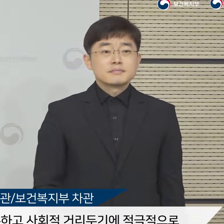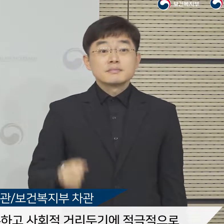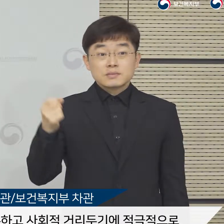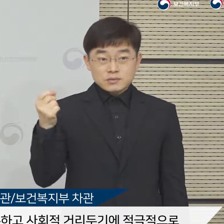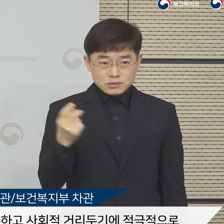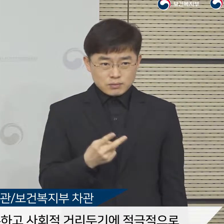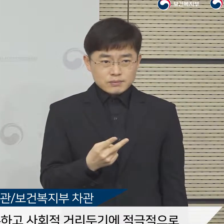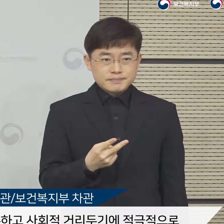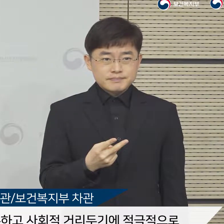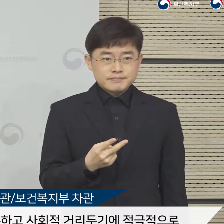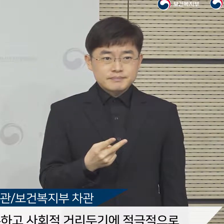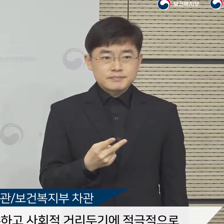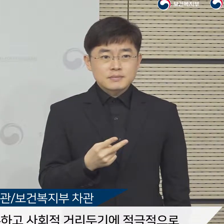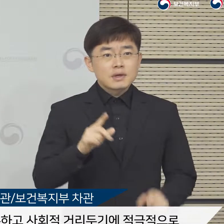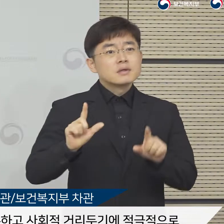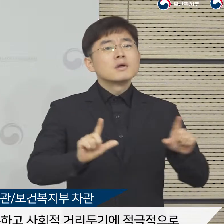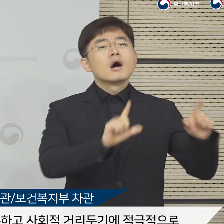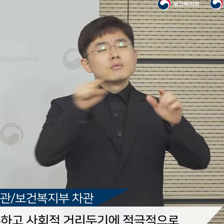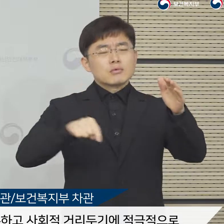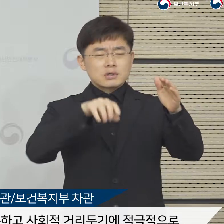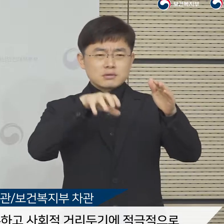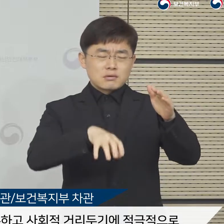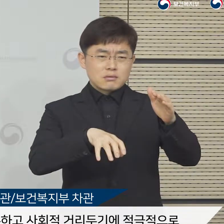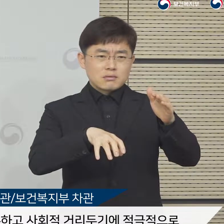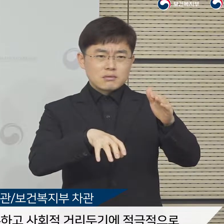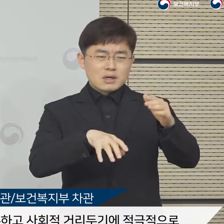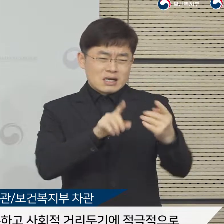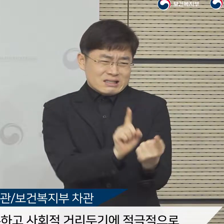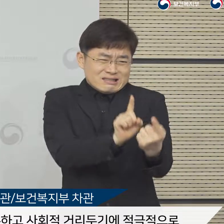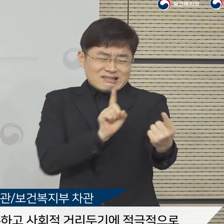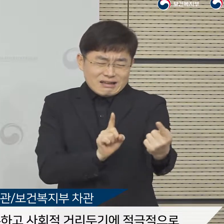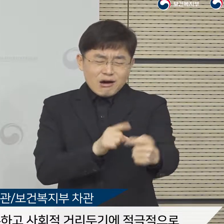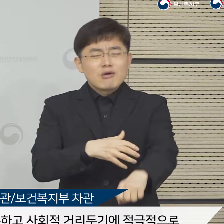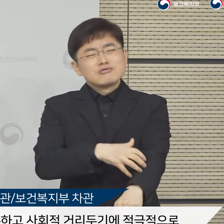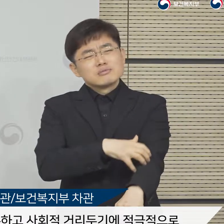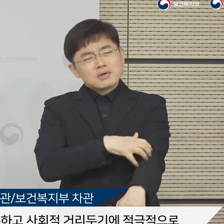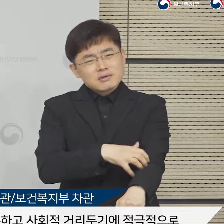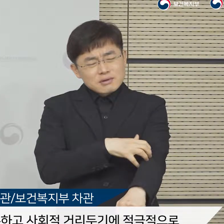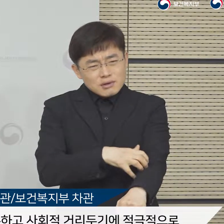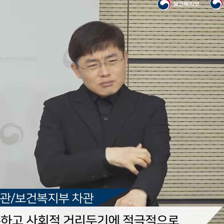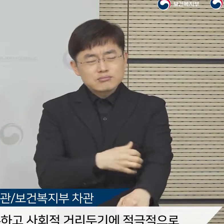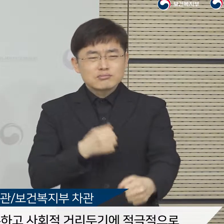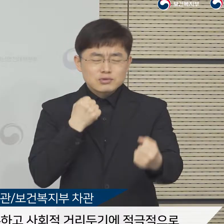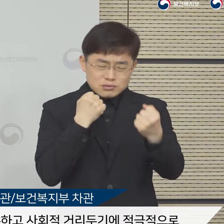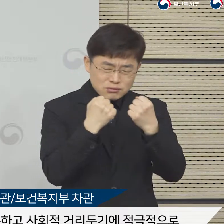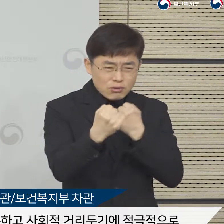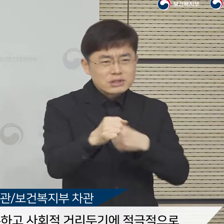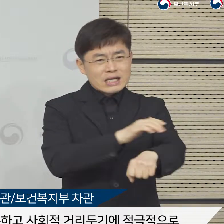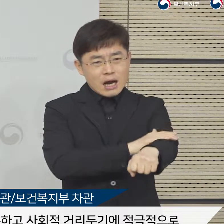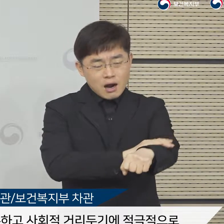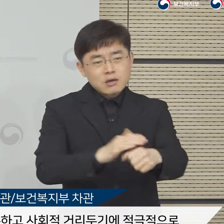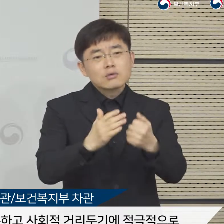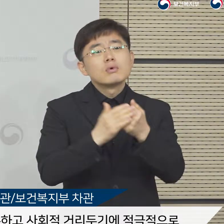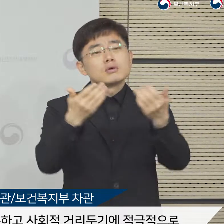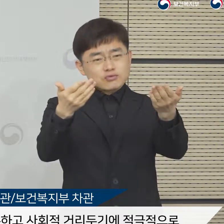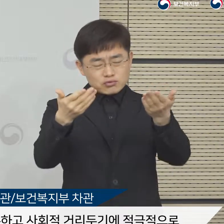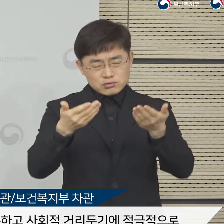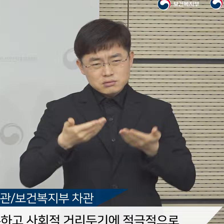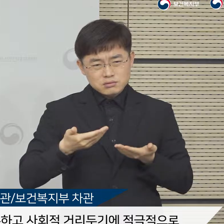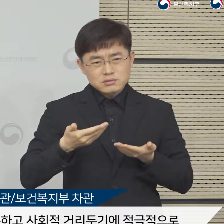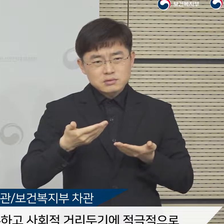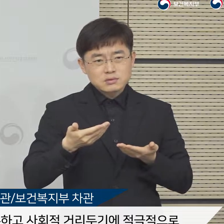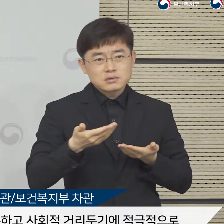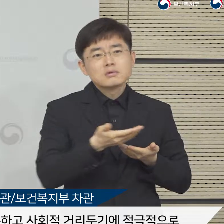그리고 일상생활에서의 불편을 기꺼이 감수하고 사회적 거리두기에 적극적으로 참여해 주고